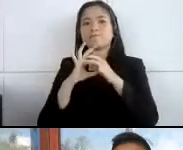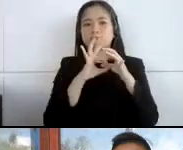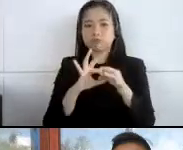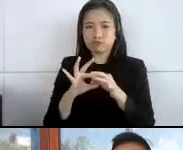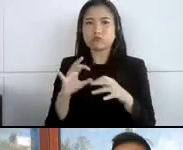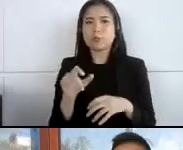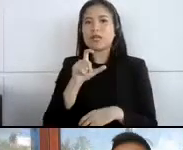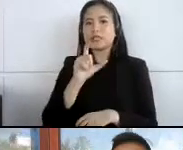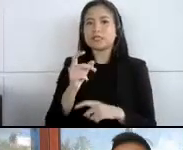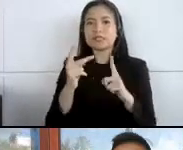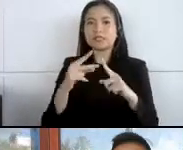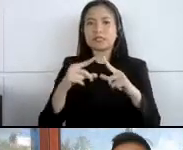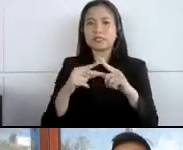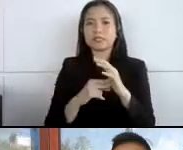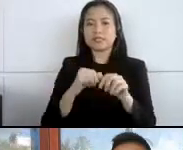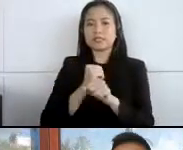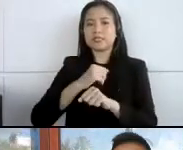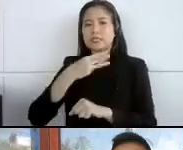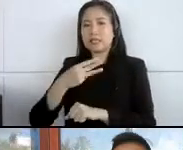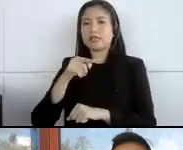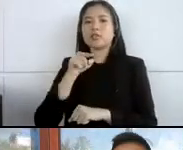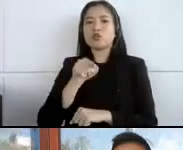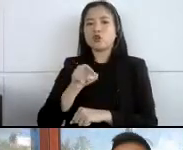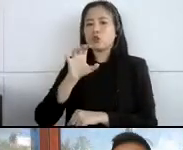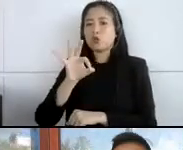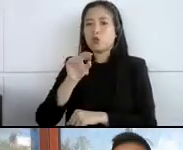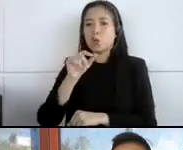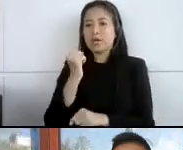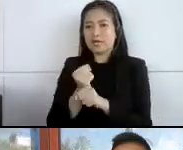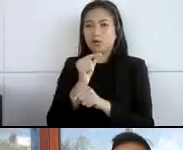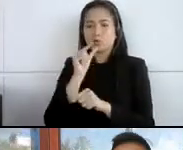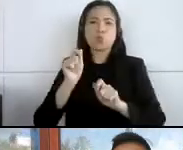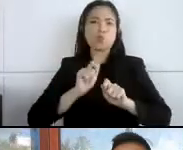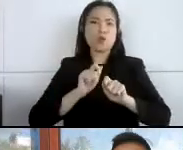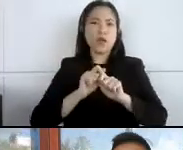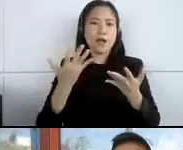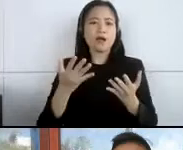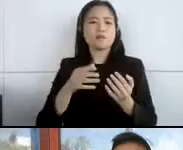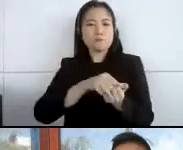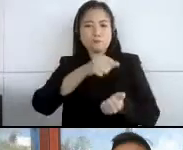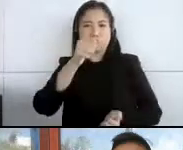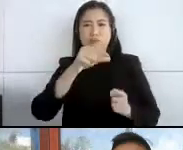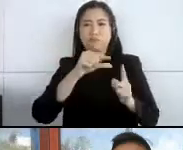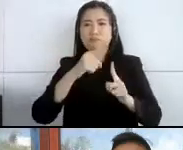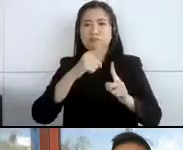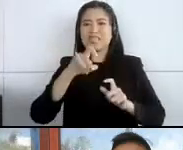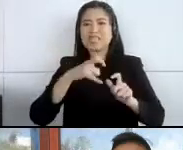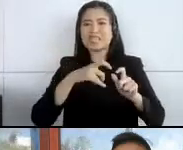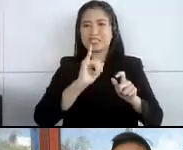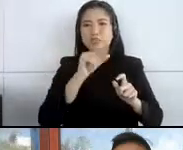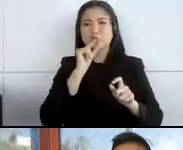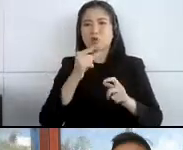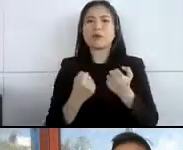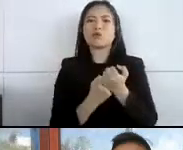Change.org meluncurkan petisi untuk mengawal penggunaan dana BOS dan untuk memastikan bahwa dana ini dapat digunakan